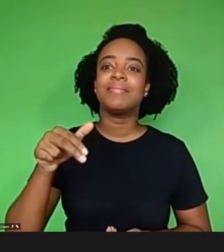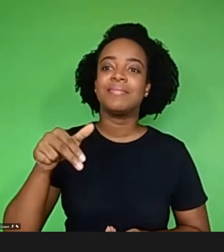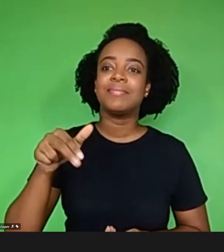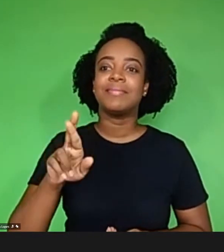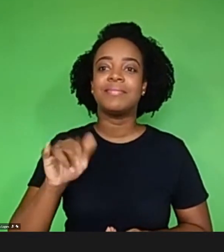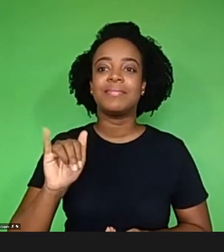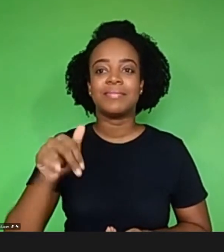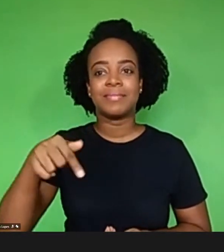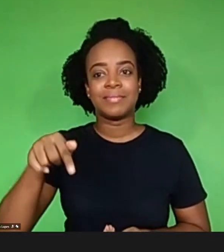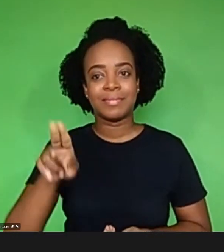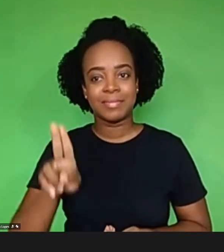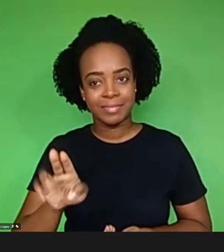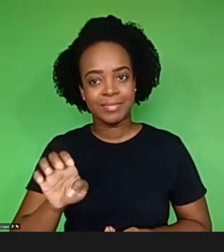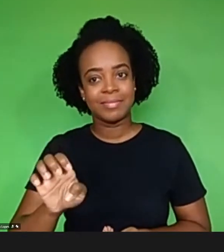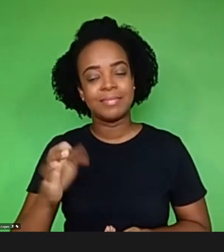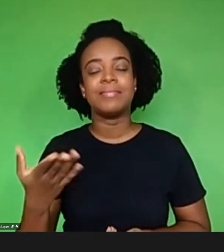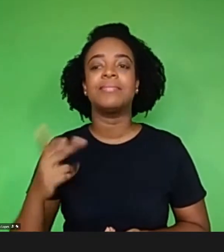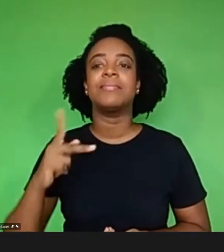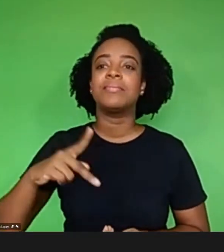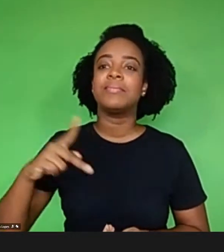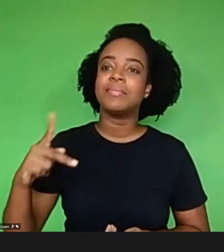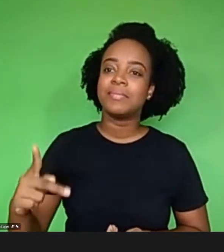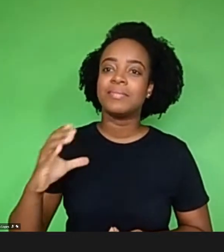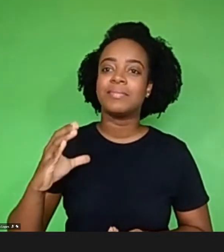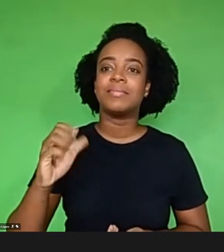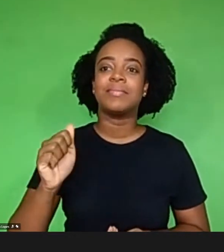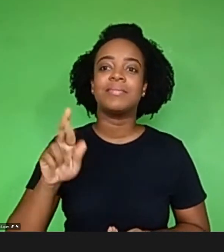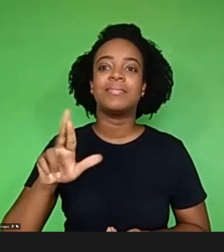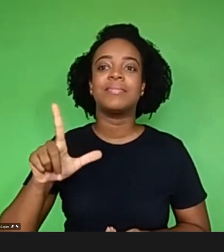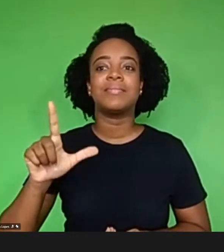Carla, Bia.